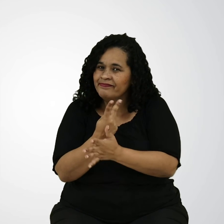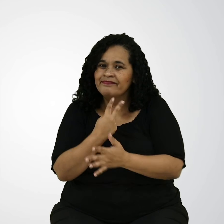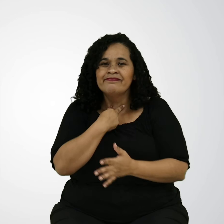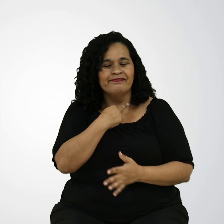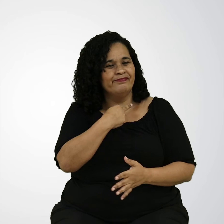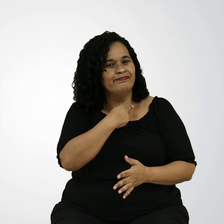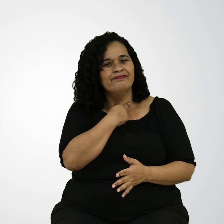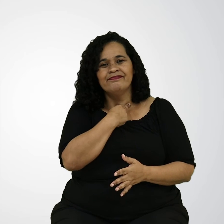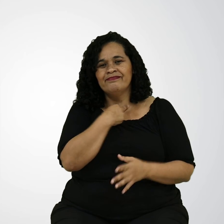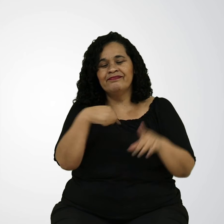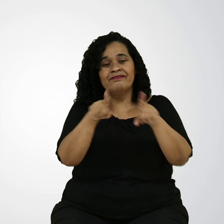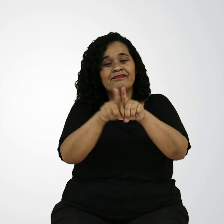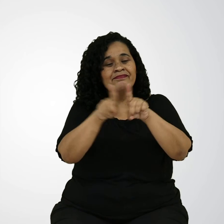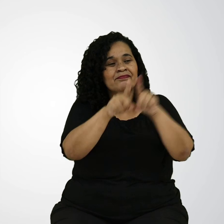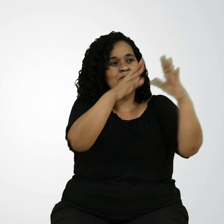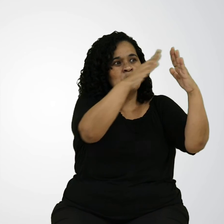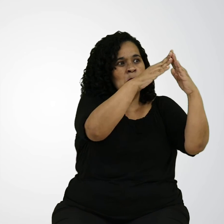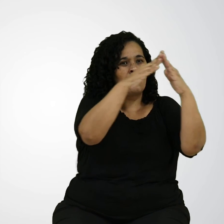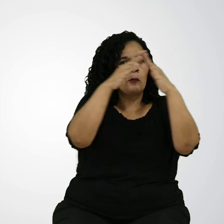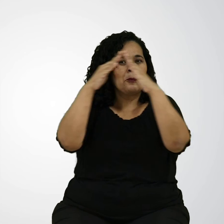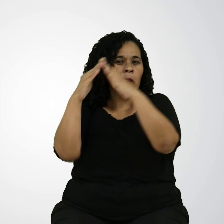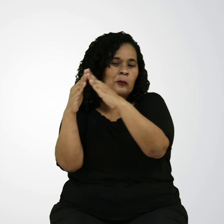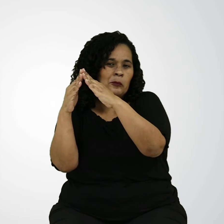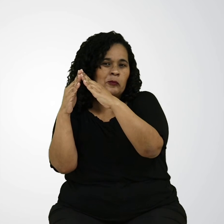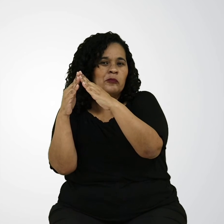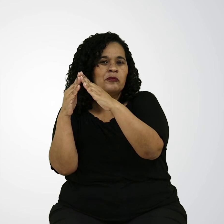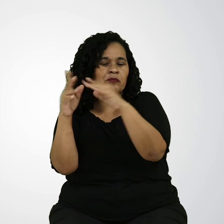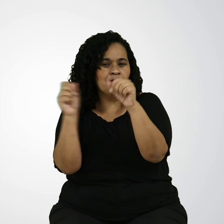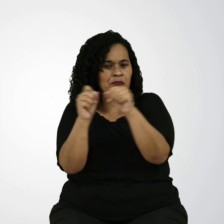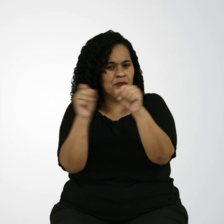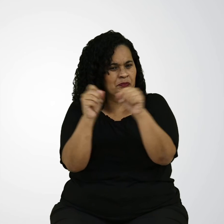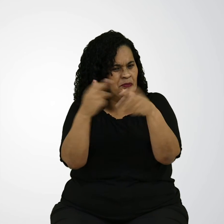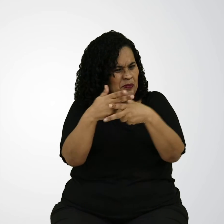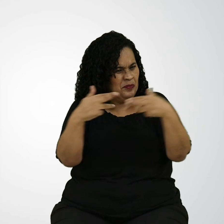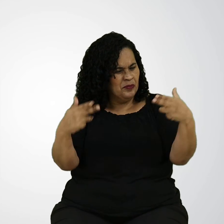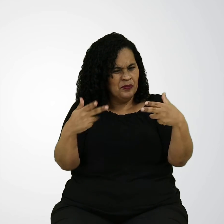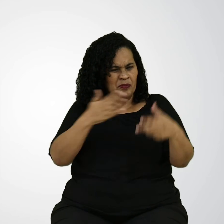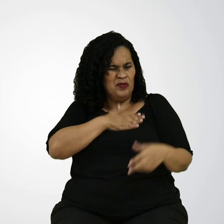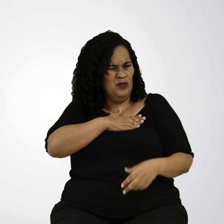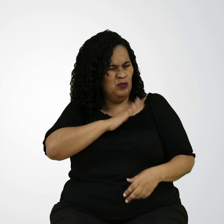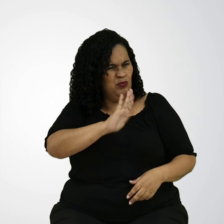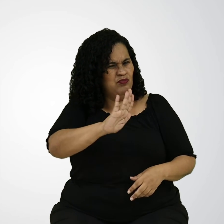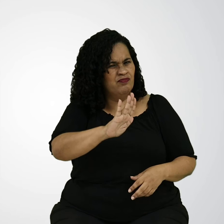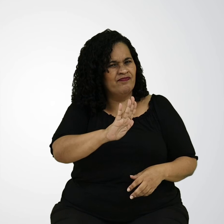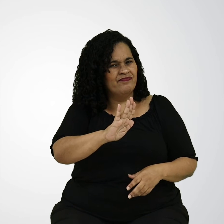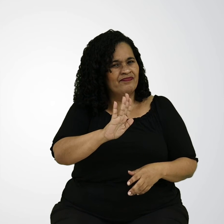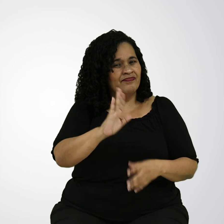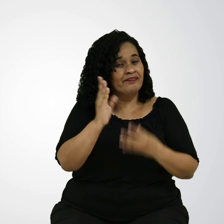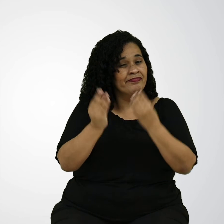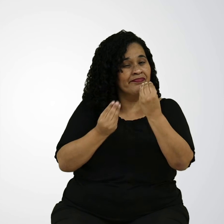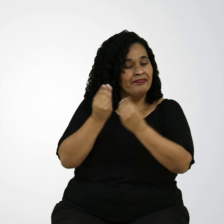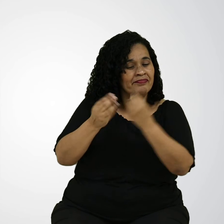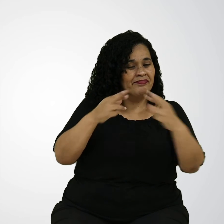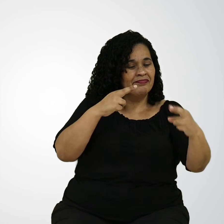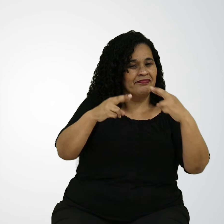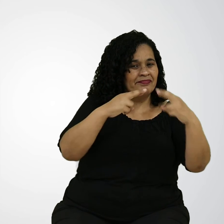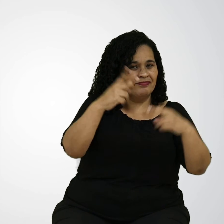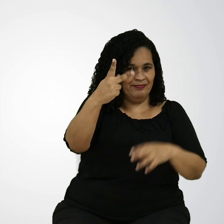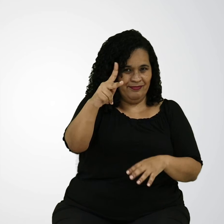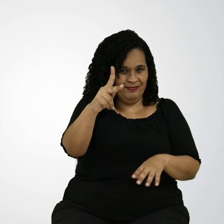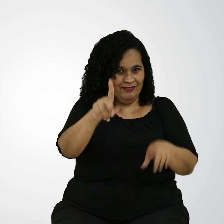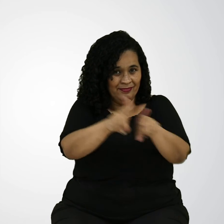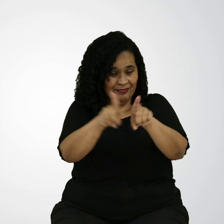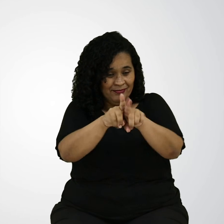vizinhança, né? Com aquele vizinho que faz um monte de coisa que te aborrece, que você não gosta. Então, como é que você se relaciona? E no trânsito, né?